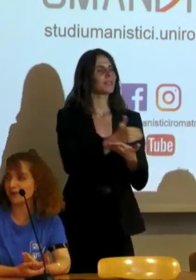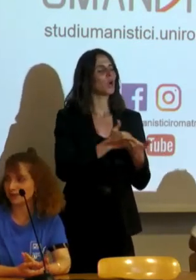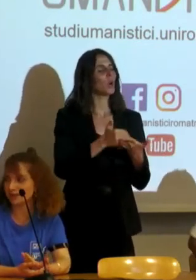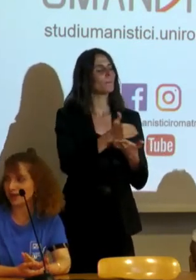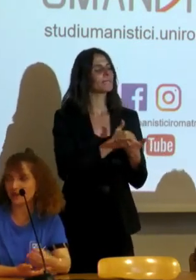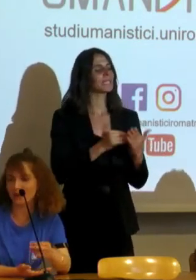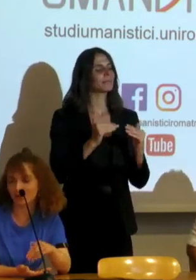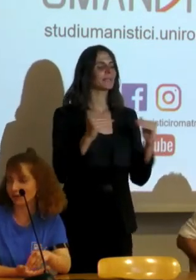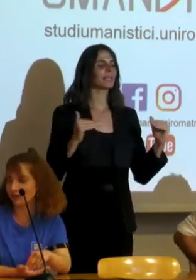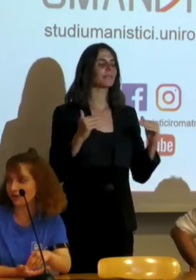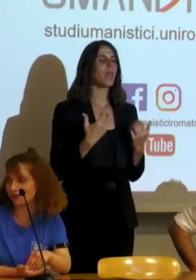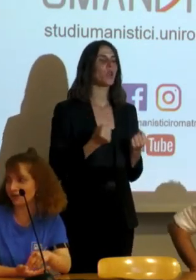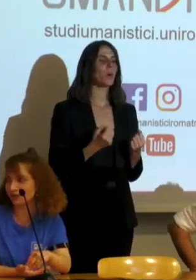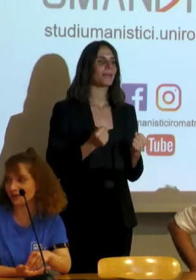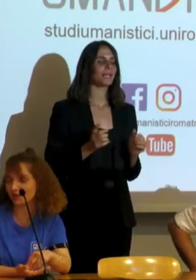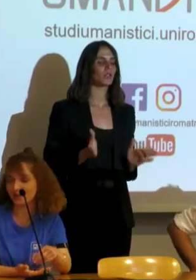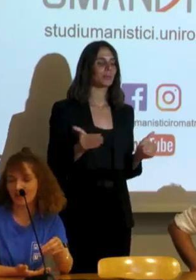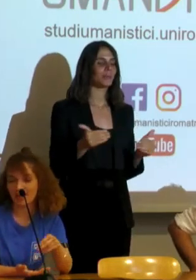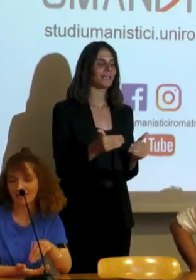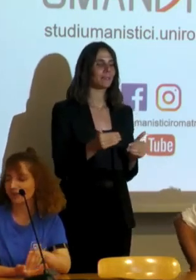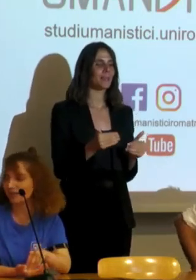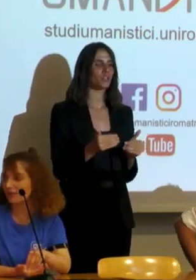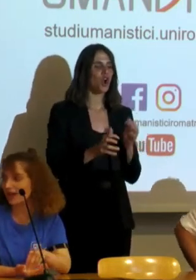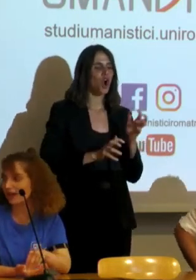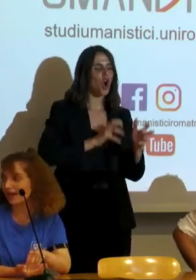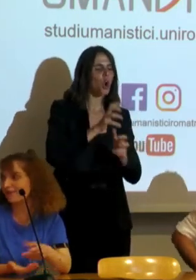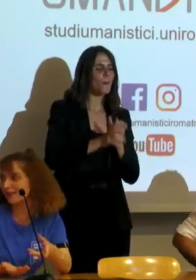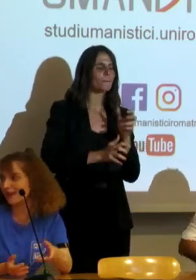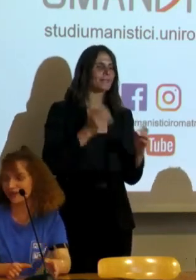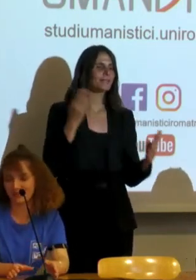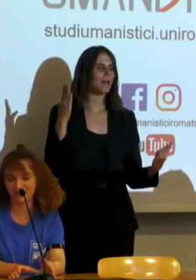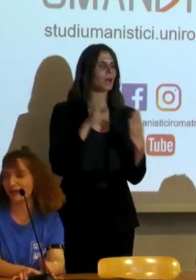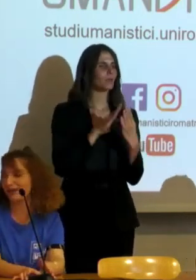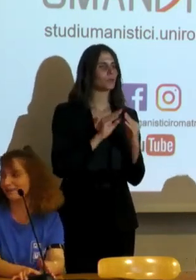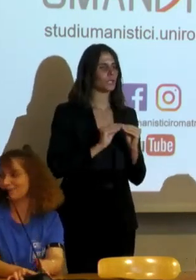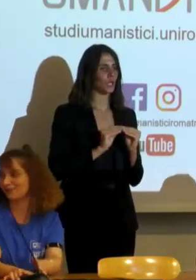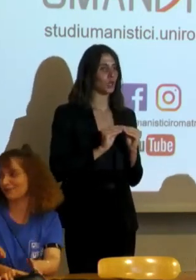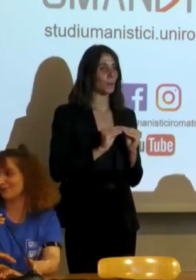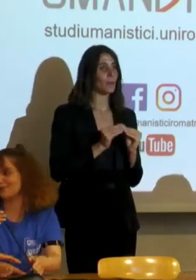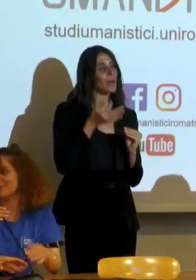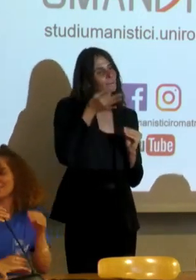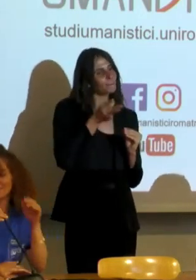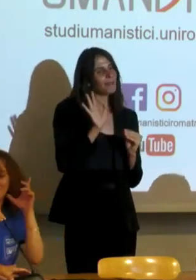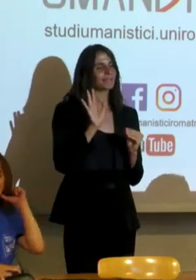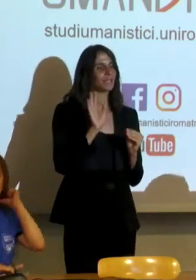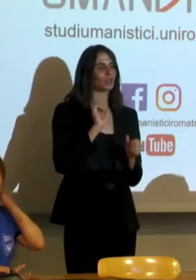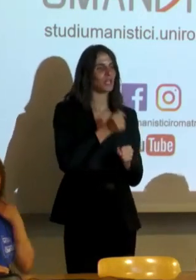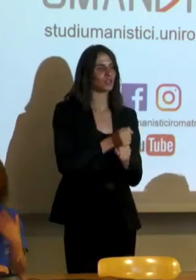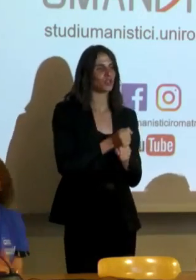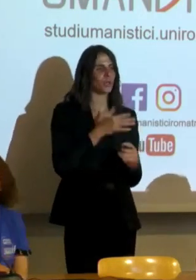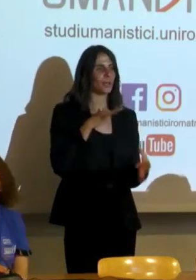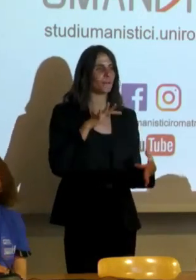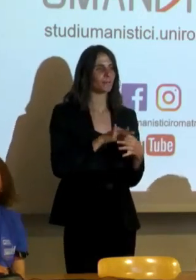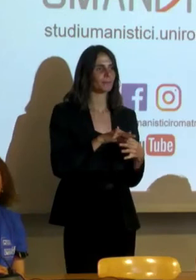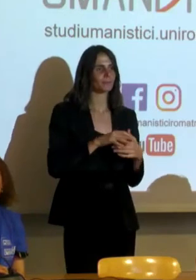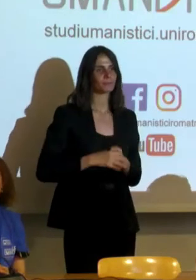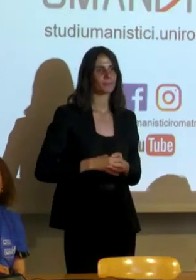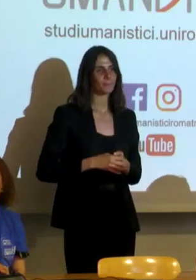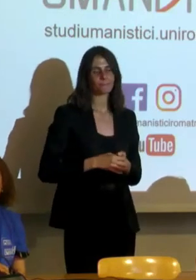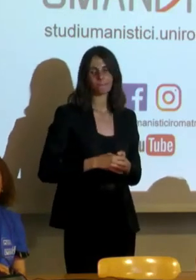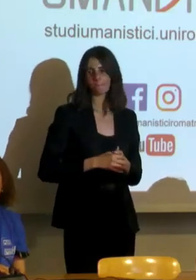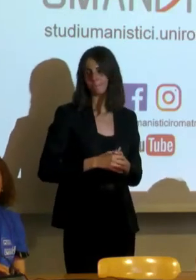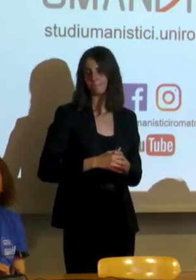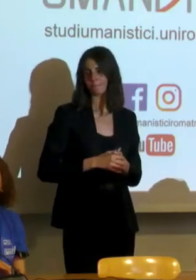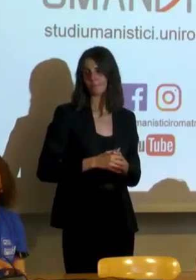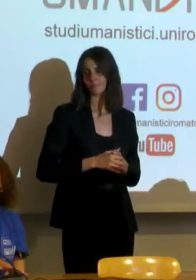la complessità nel nostro dipartimento, in particolare nell'area di storia. Grazie Emma. Poiché